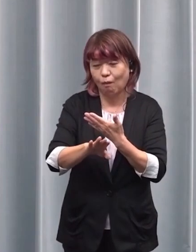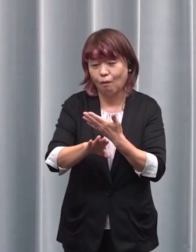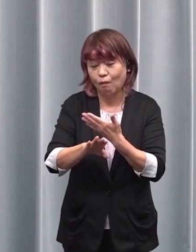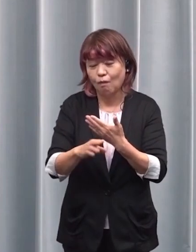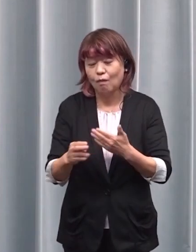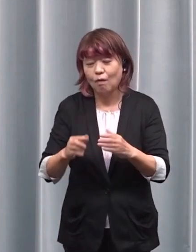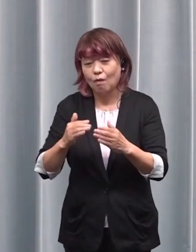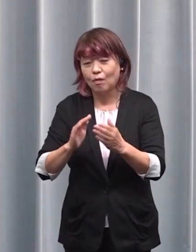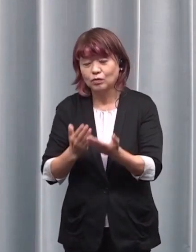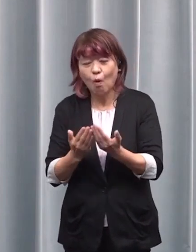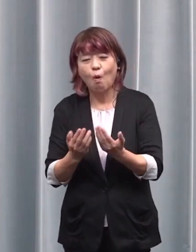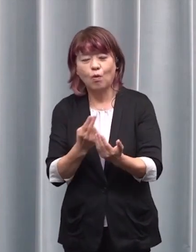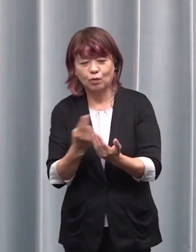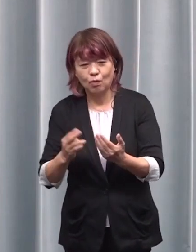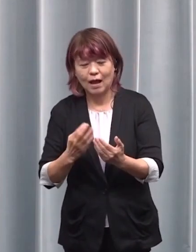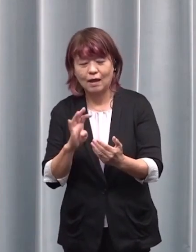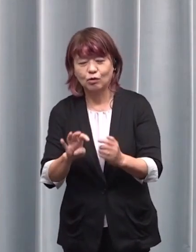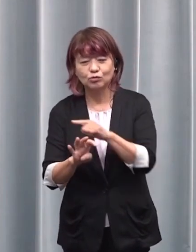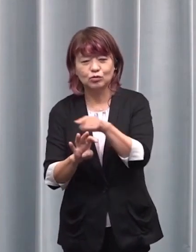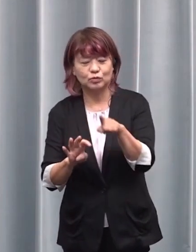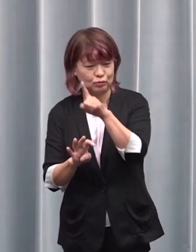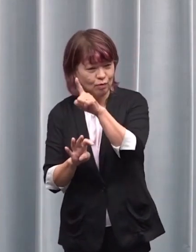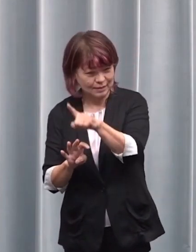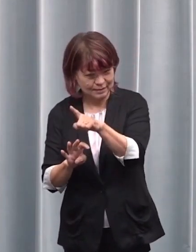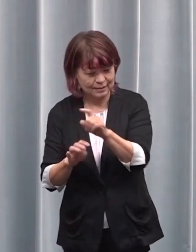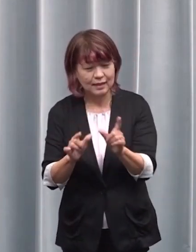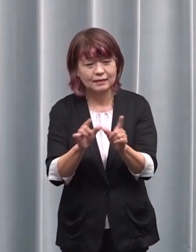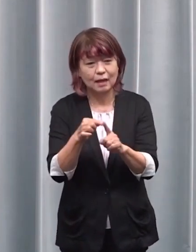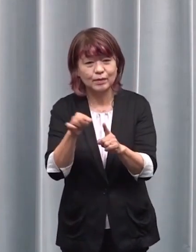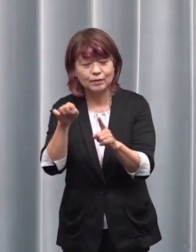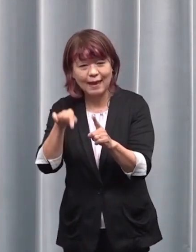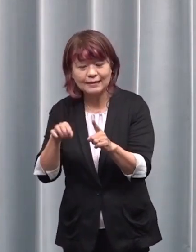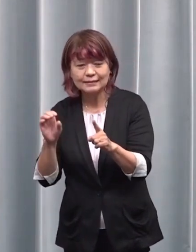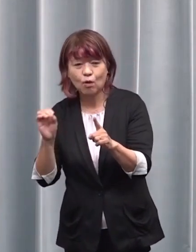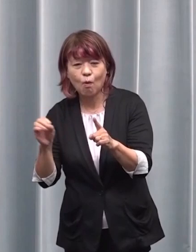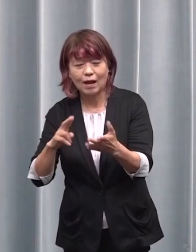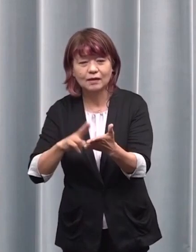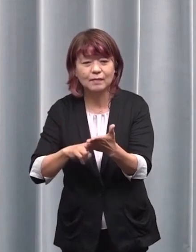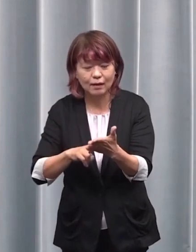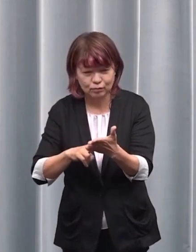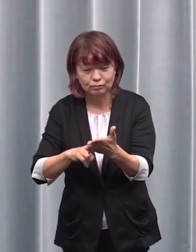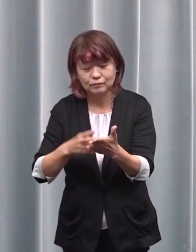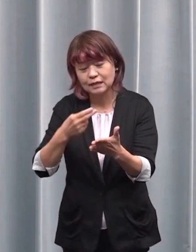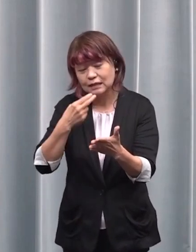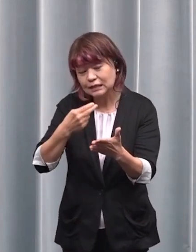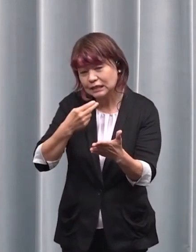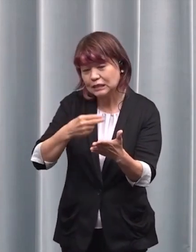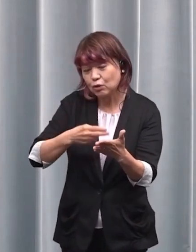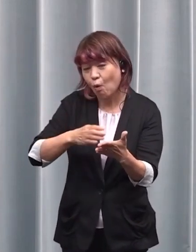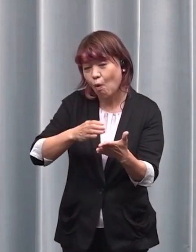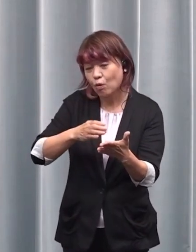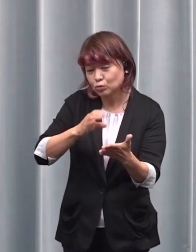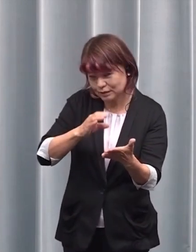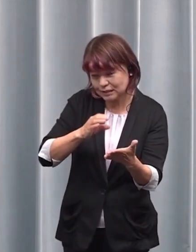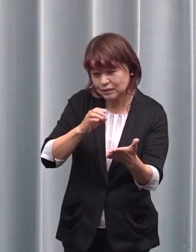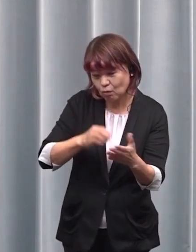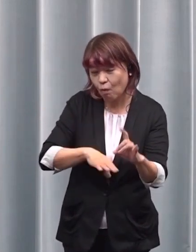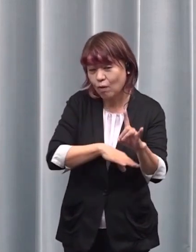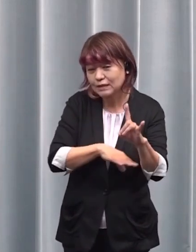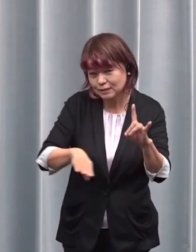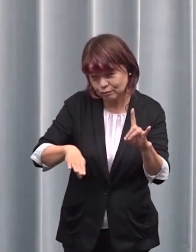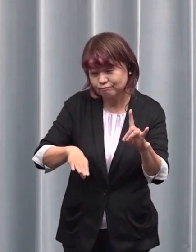1、WHO が定める飲料水基準の約7分の1である1500ベクレ